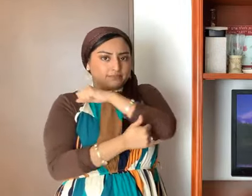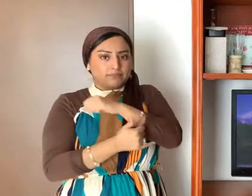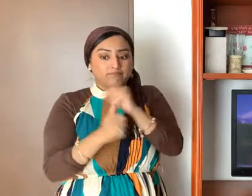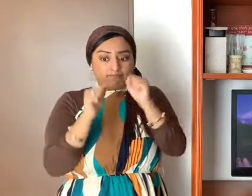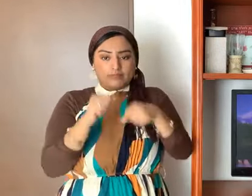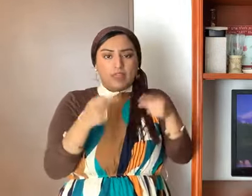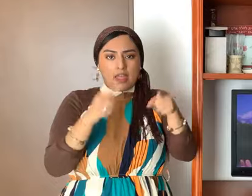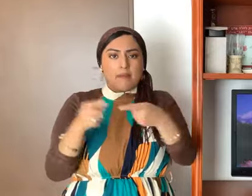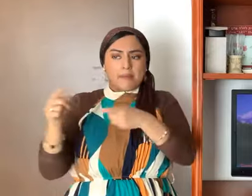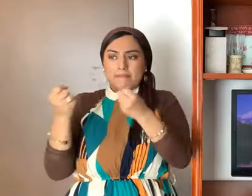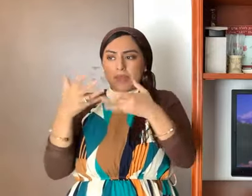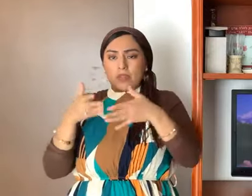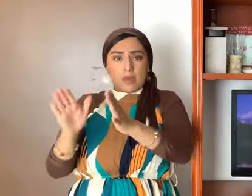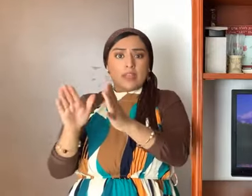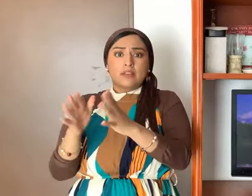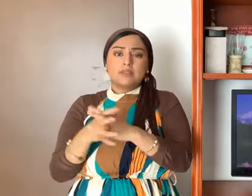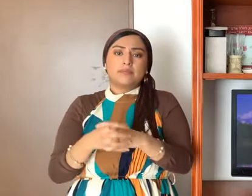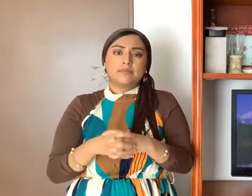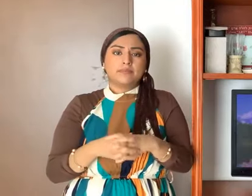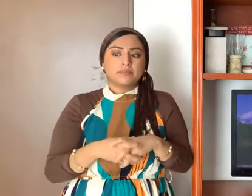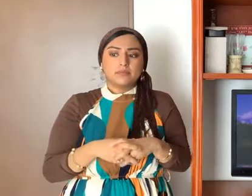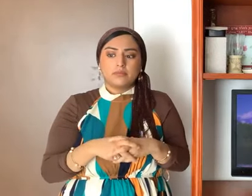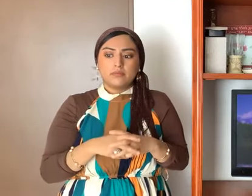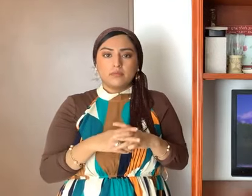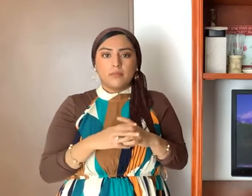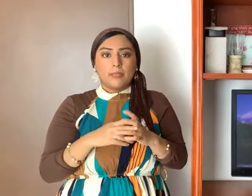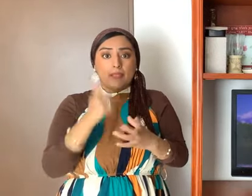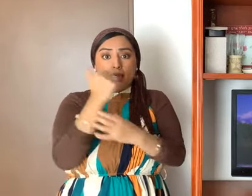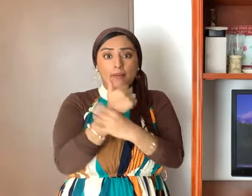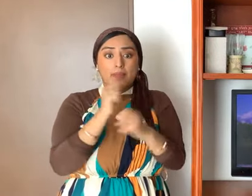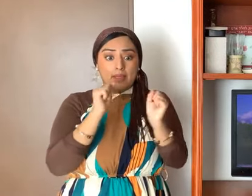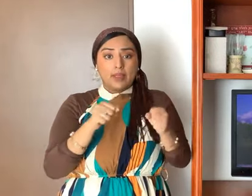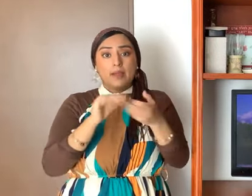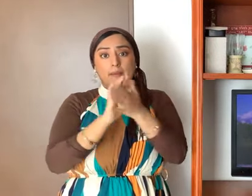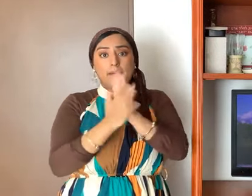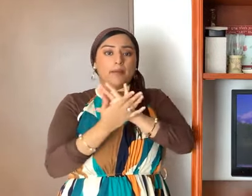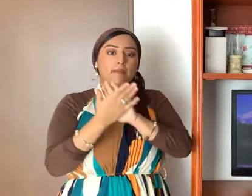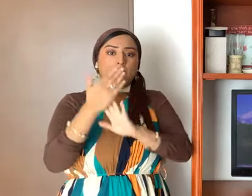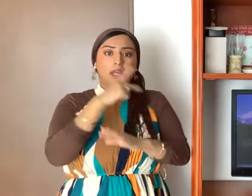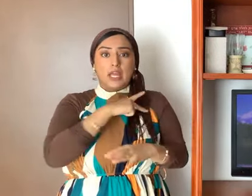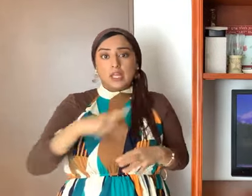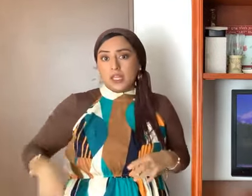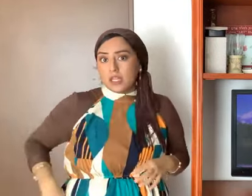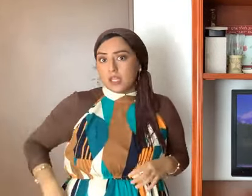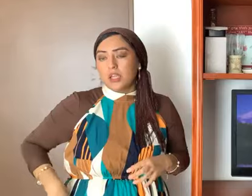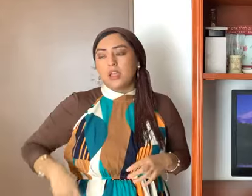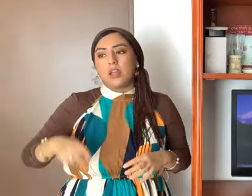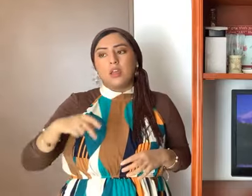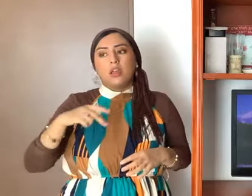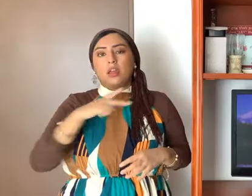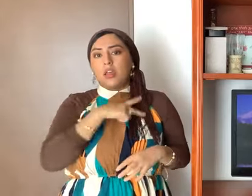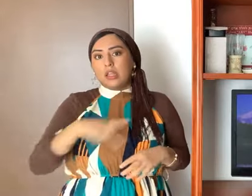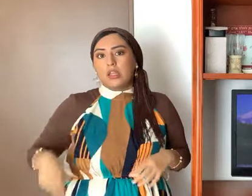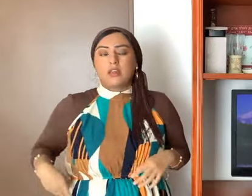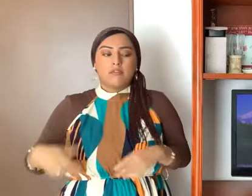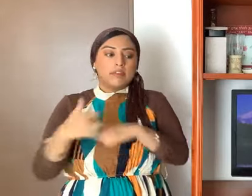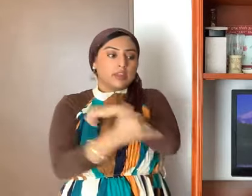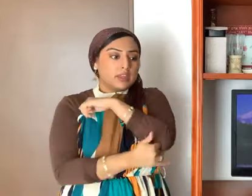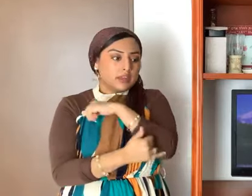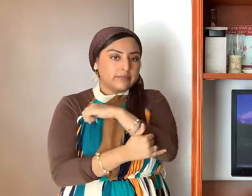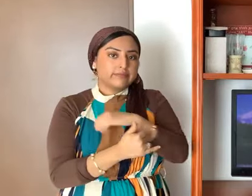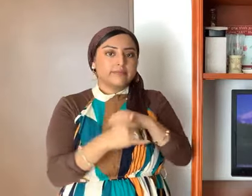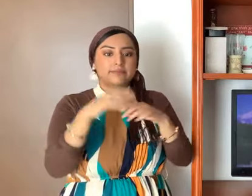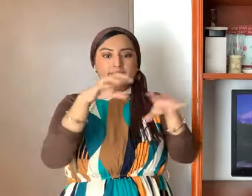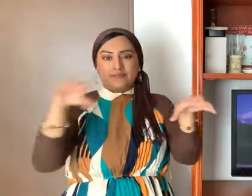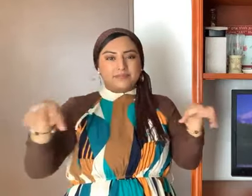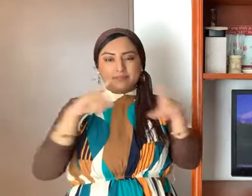podía haber sido de muchas formas. Podía haber hecho a Abraham un rey. ¿Sí? El rey de una nación. Pero no